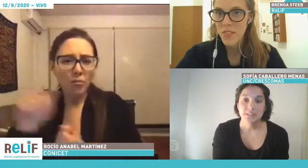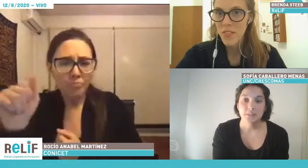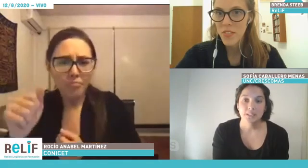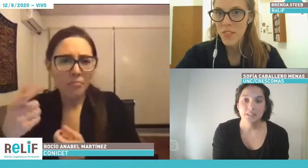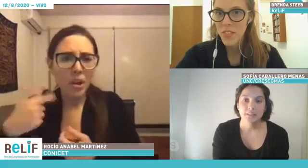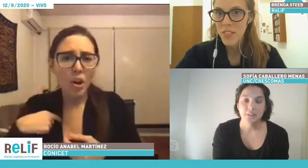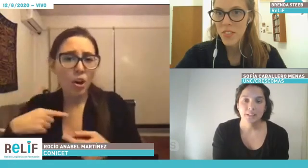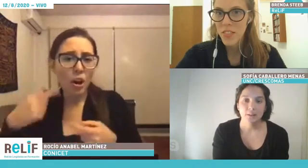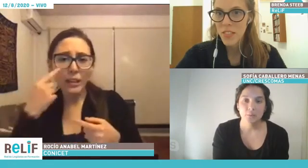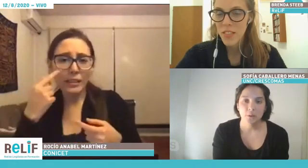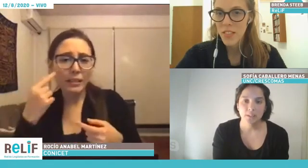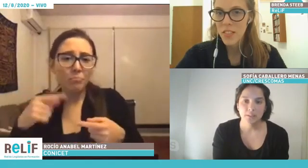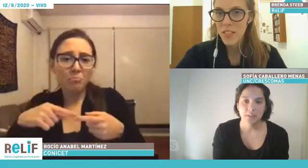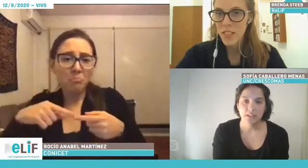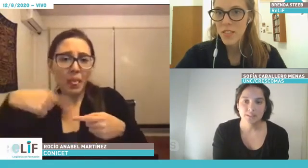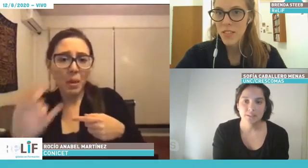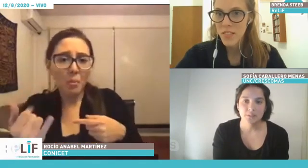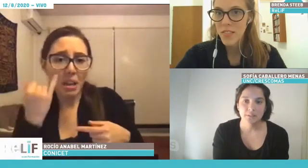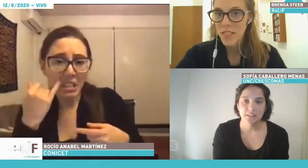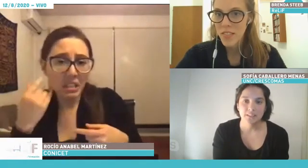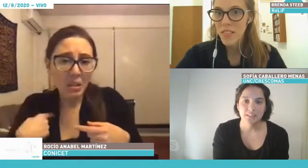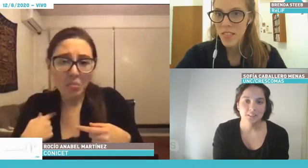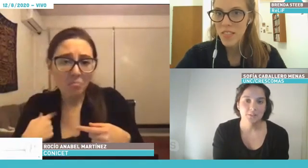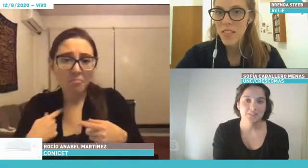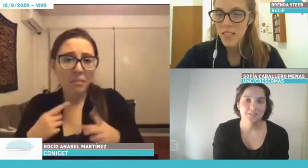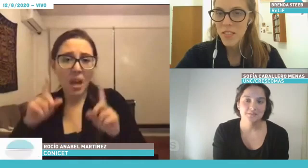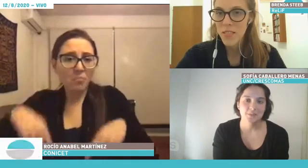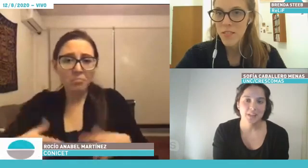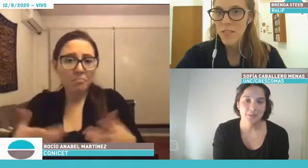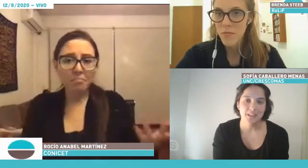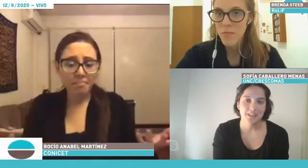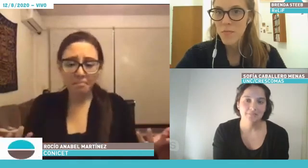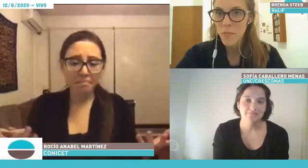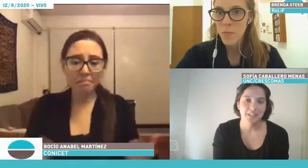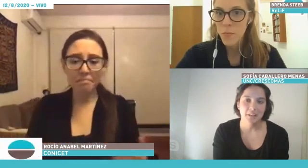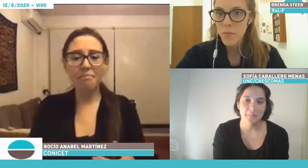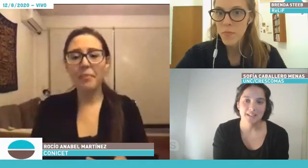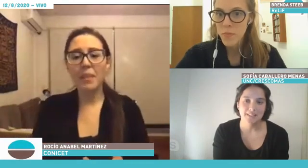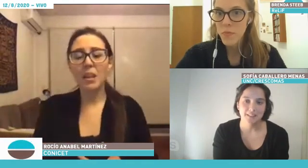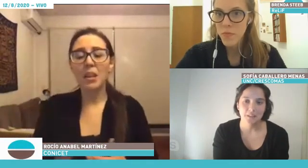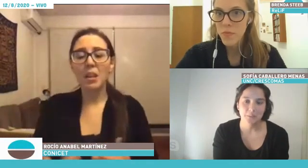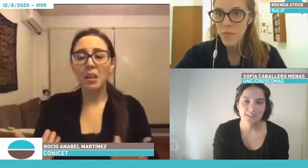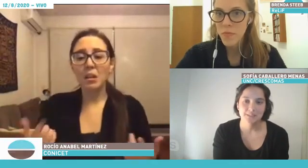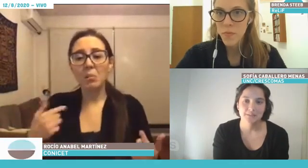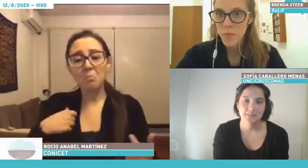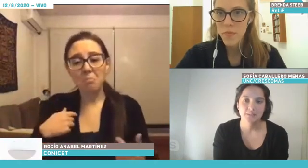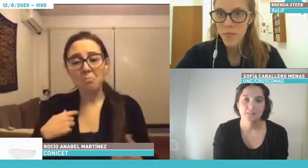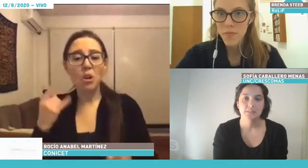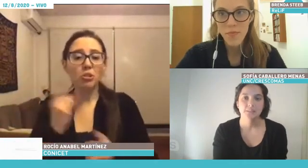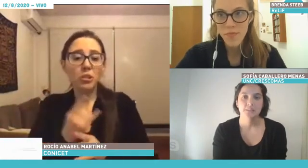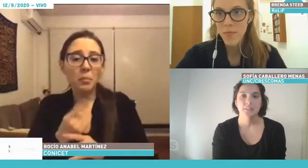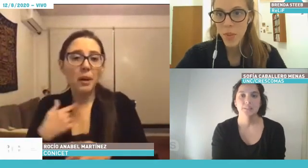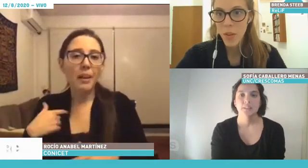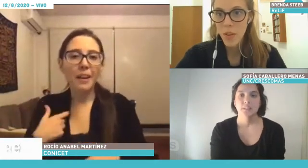Y yo pensaba que faltaba muy poquito para recibirme y no sabía qué iba a pasar después.